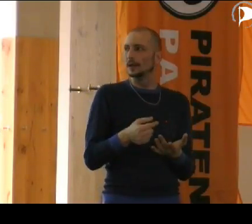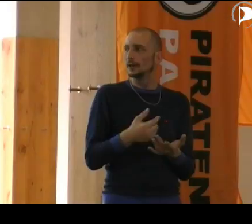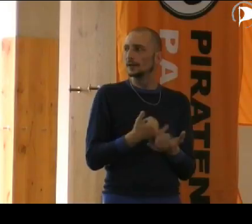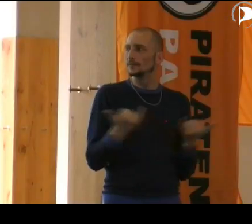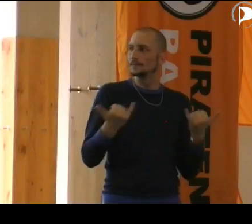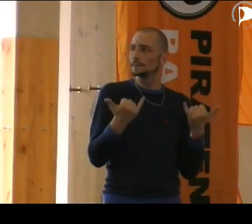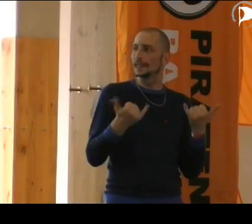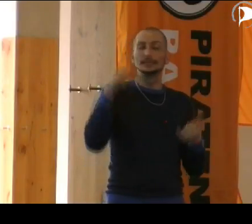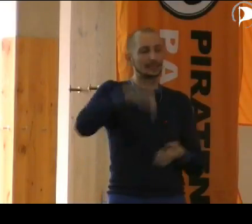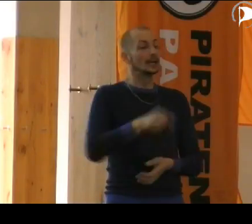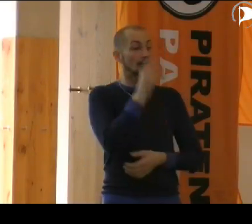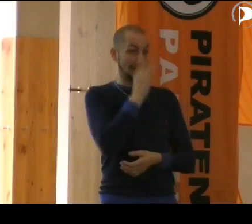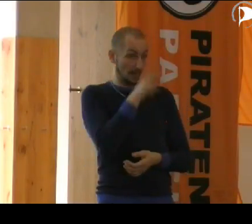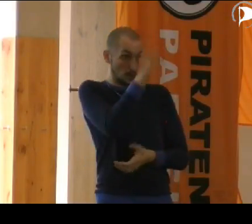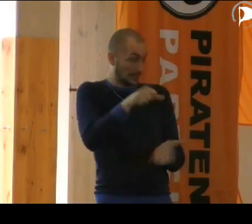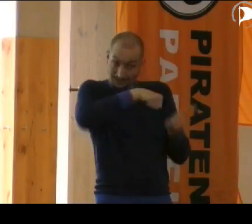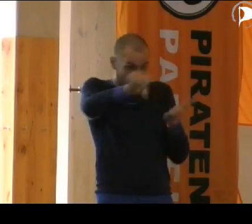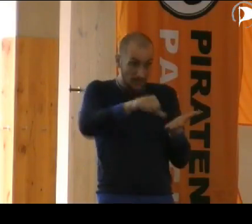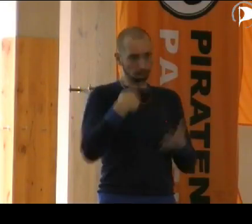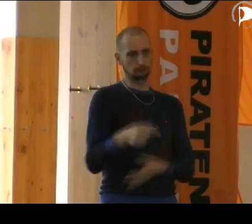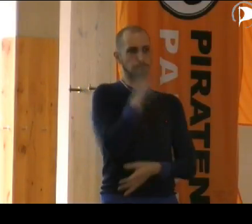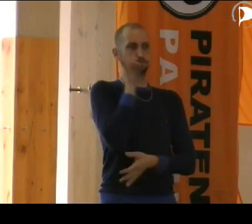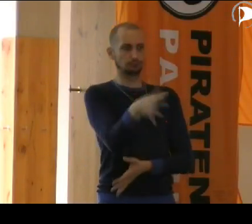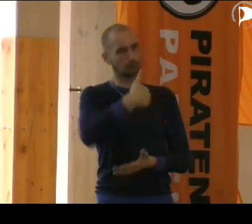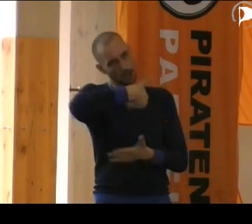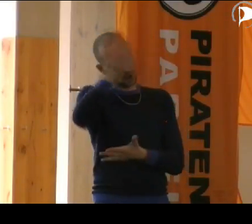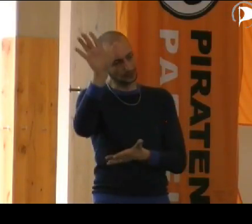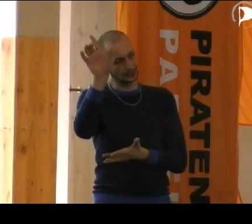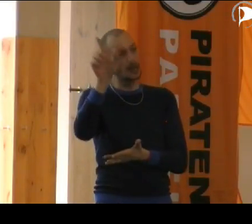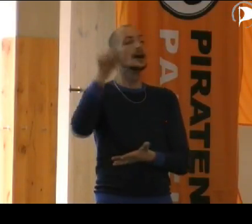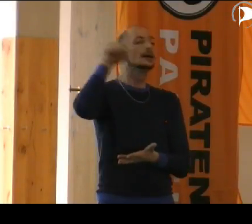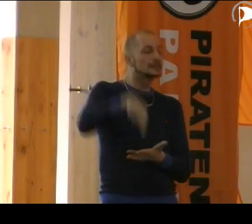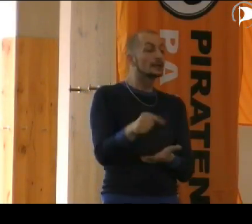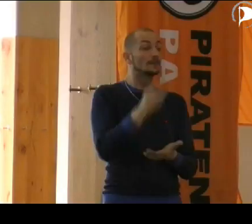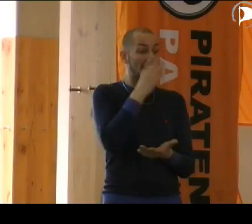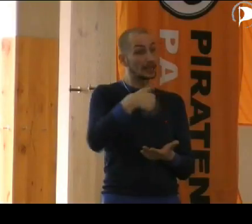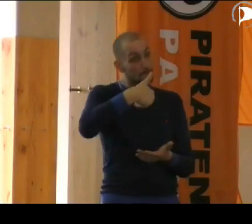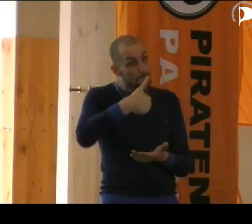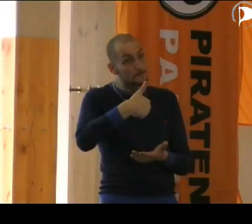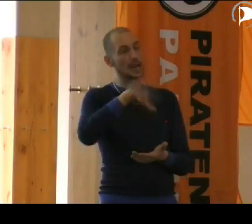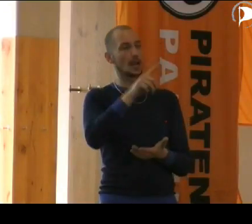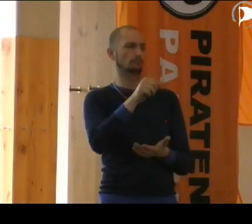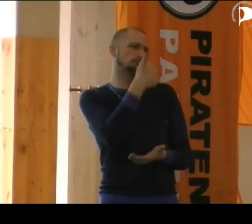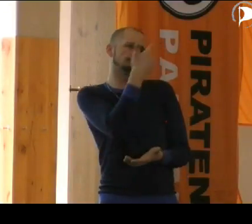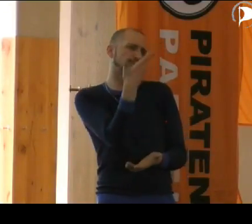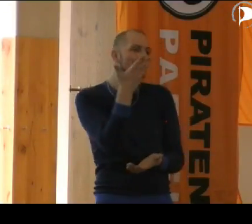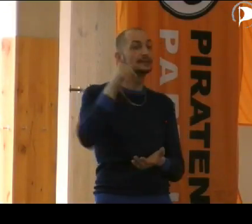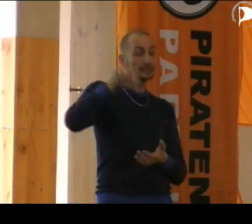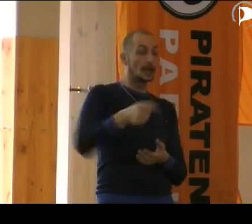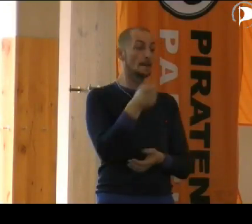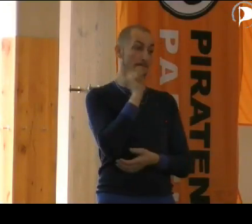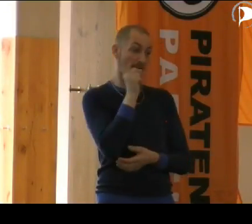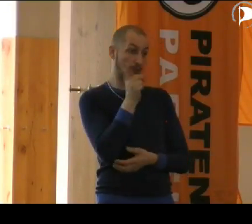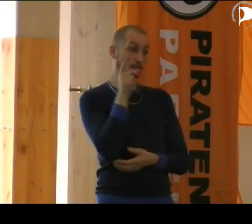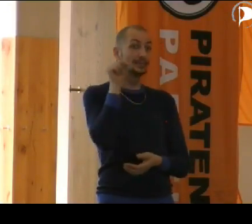die leute bezahlen oder rausschmeißen konzerte laden los nach einer mehrmalige abmahnung dieses verfahren